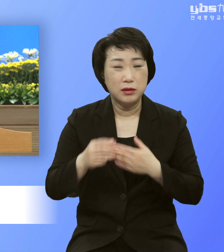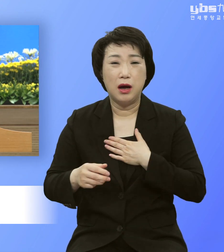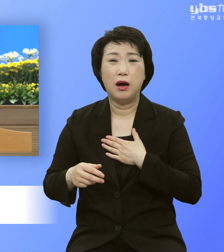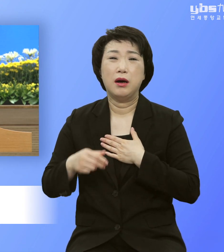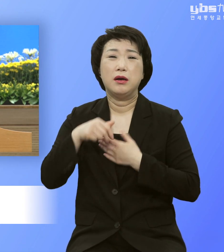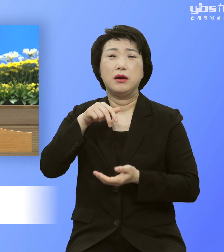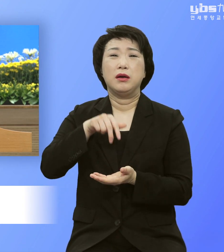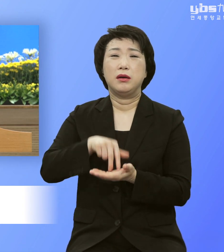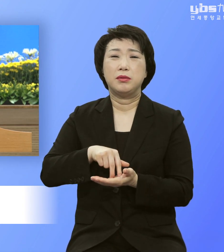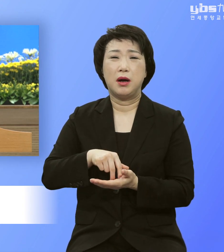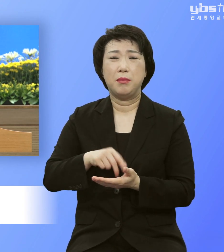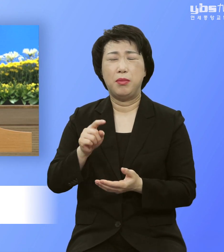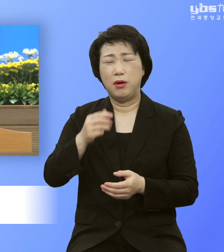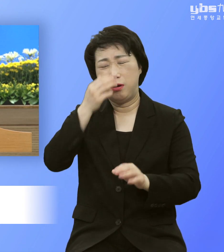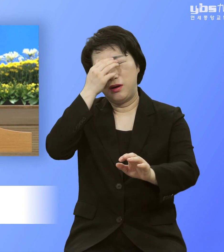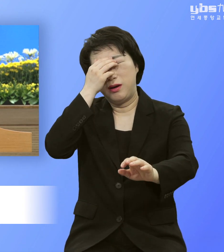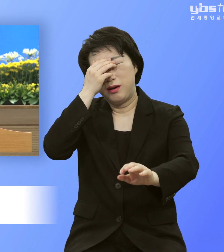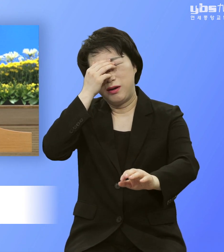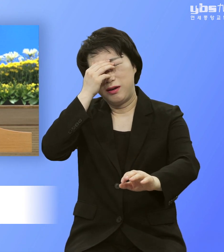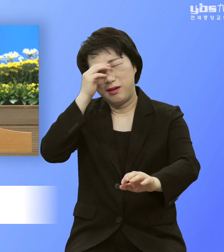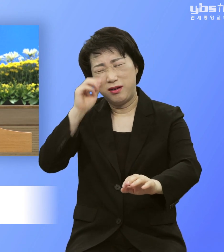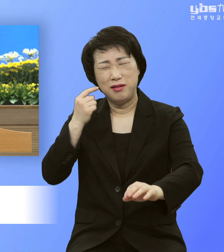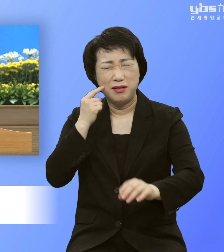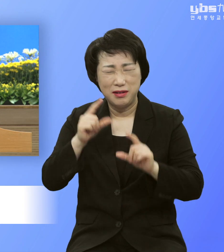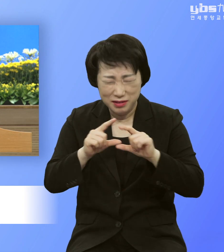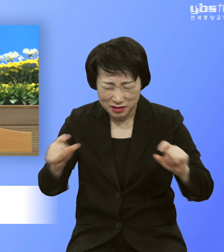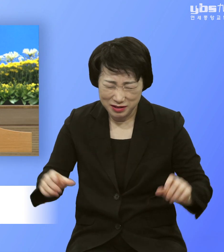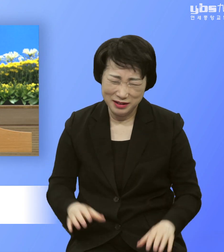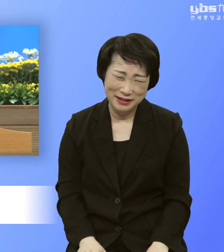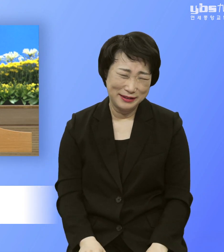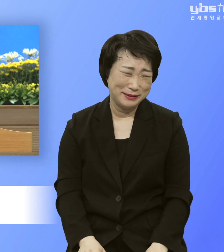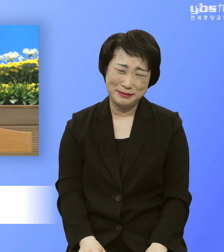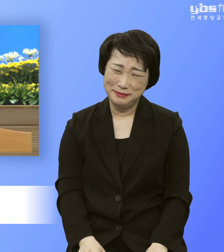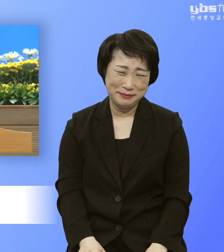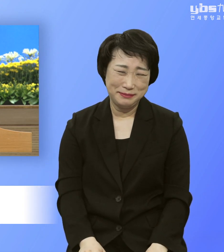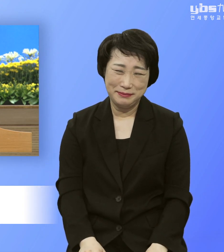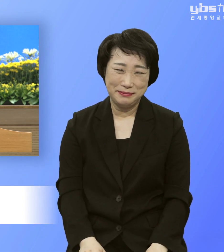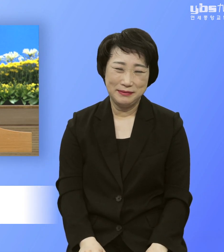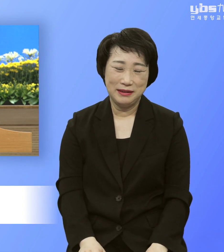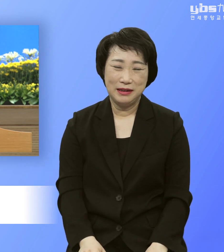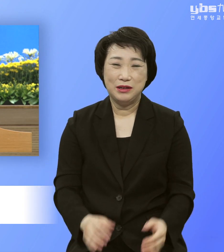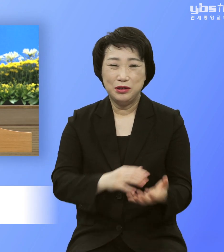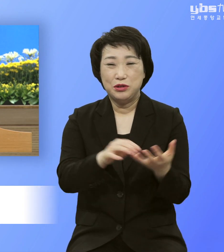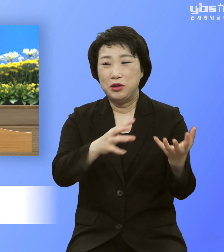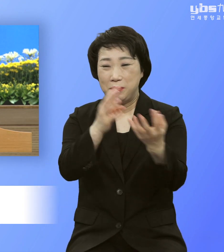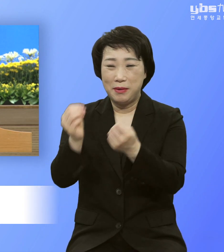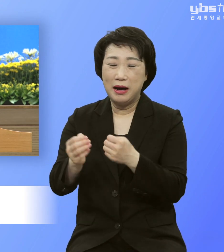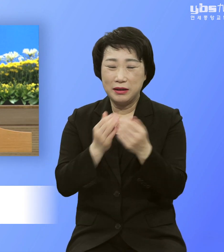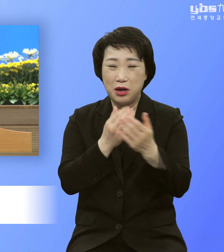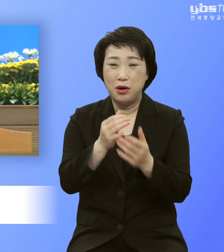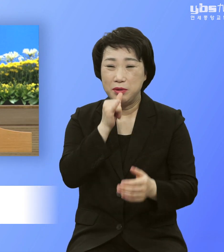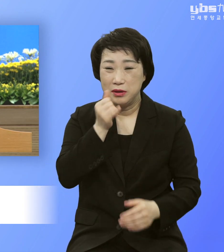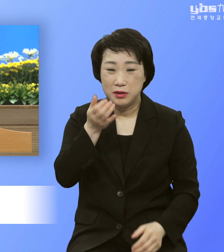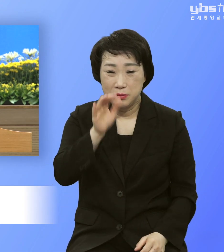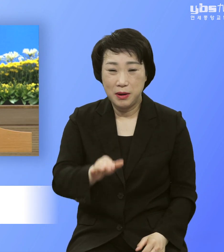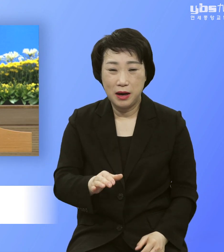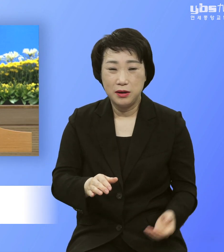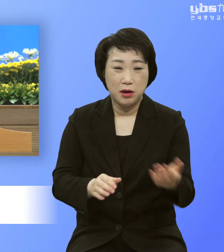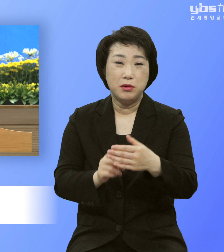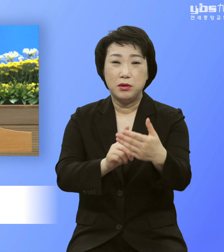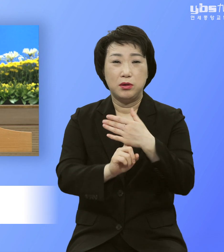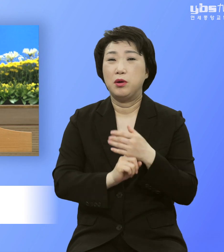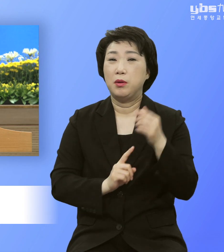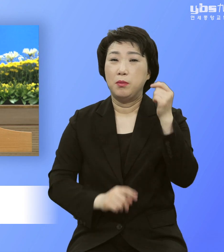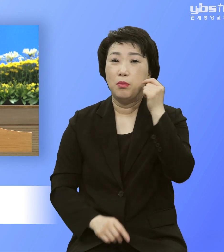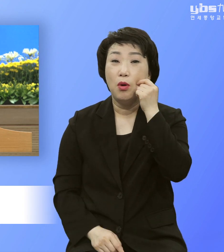당사자로서 어마어마한 것을 많이 경험한 사람입니다. 응? 그렇게 수많은 경험을 해왔지만 굽히지